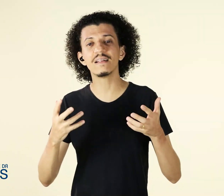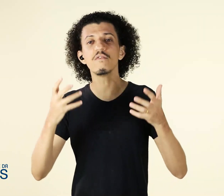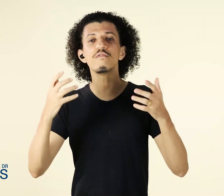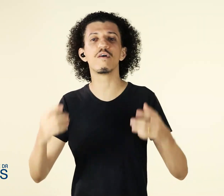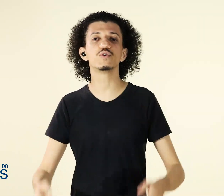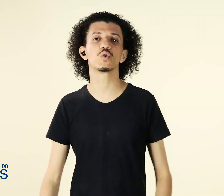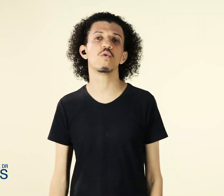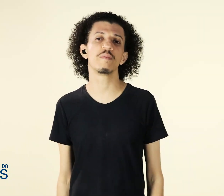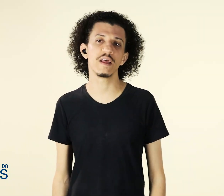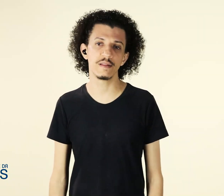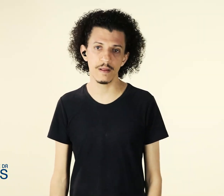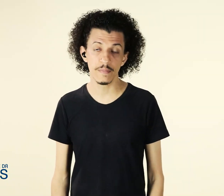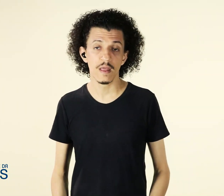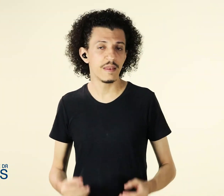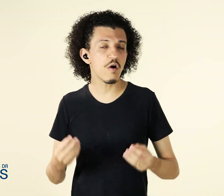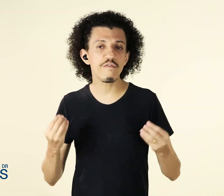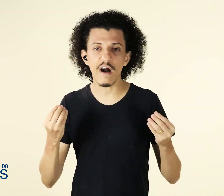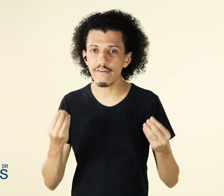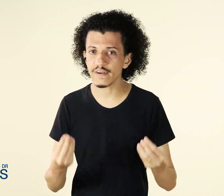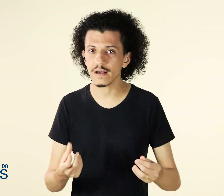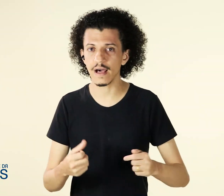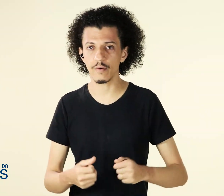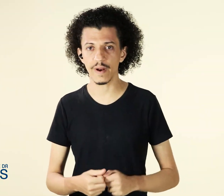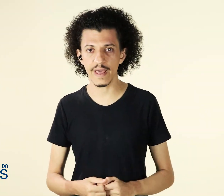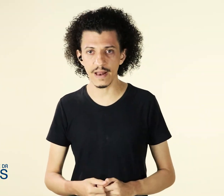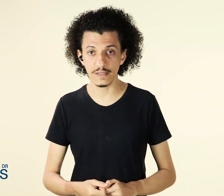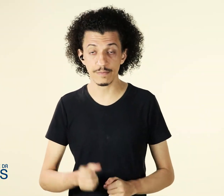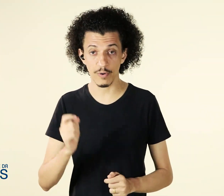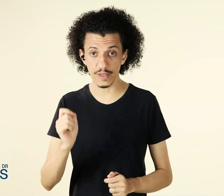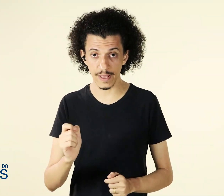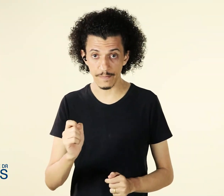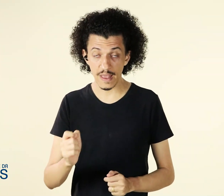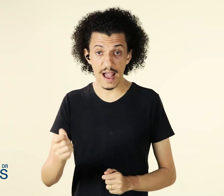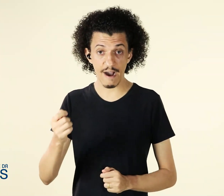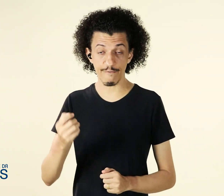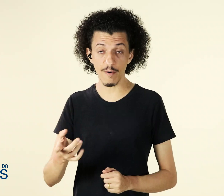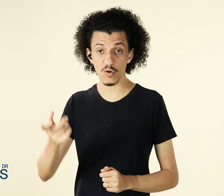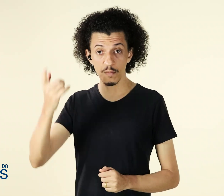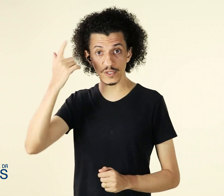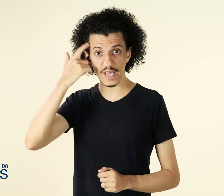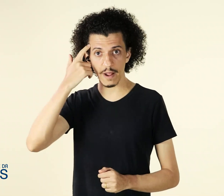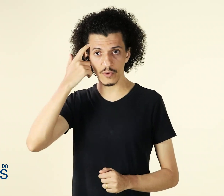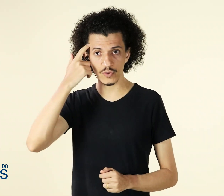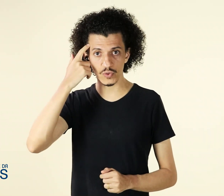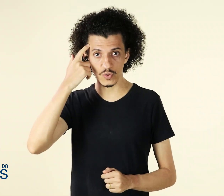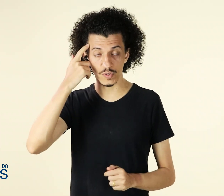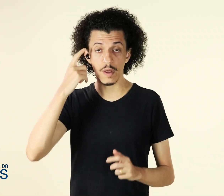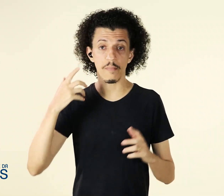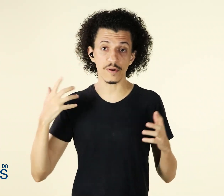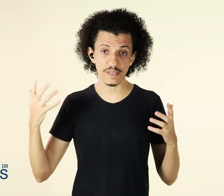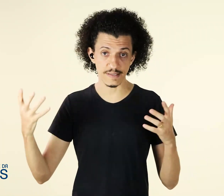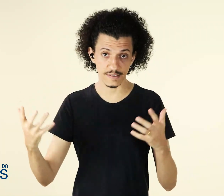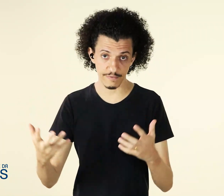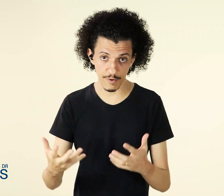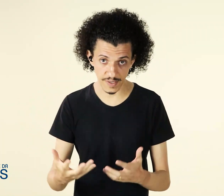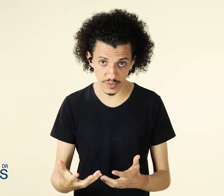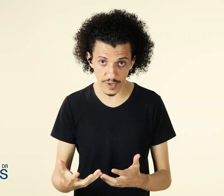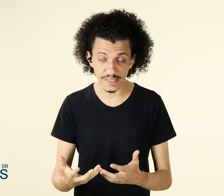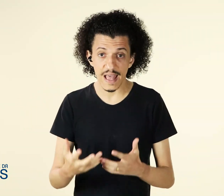não vão te compreender, não vai ficar claro para eles. Por quê? A forma como o cérebro dos surdos processa as informações